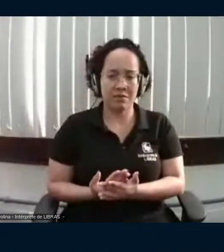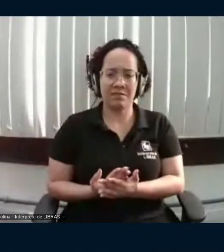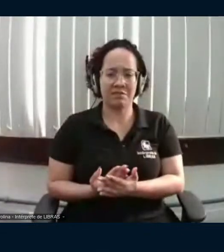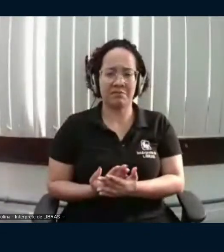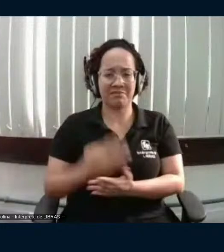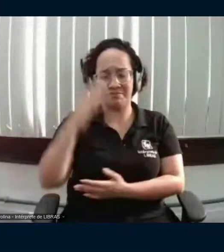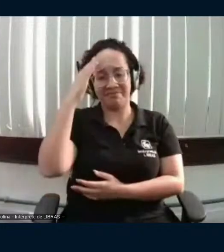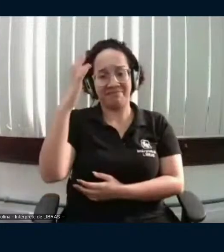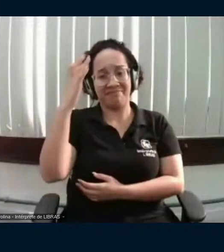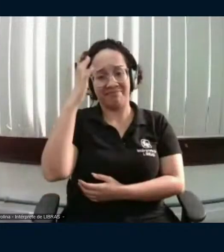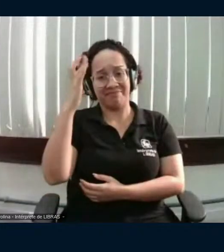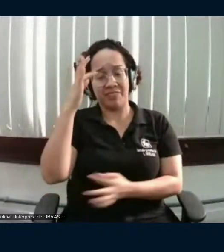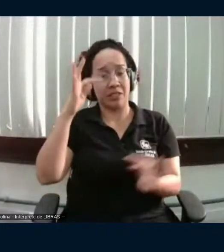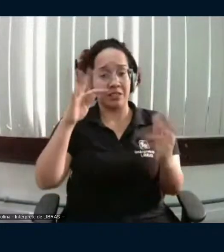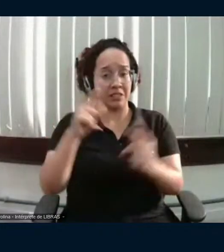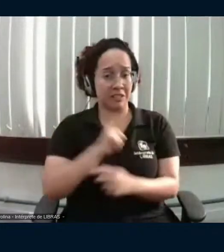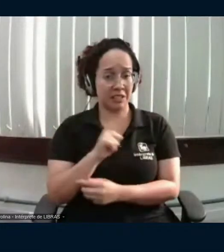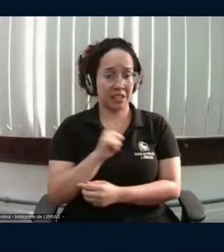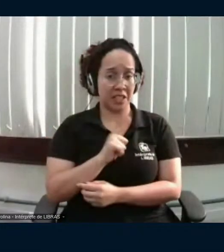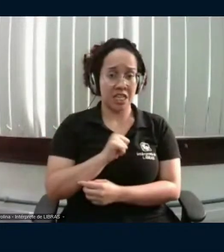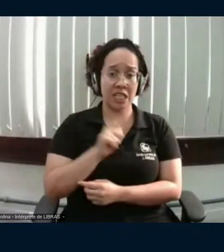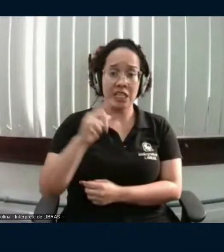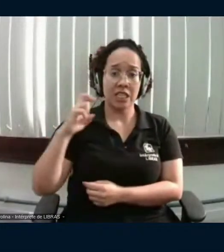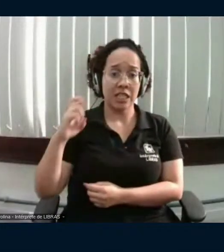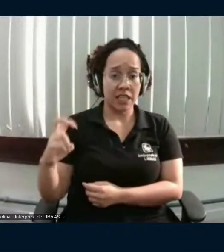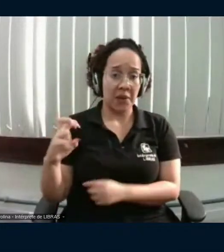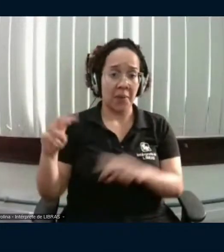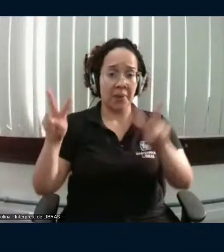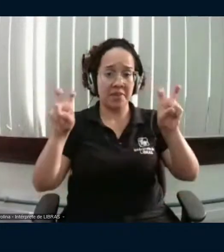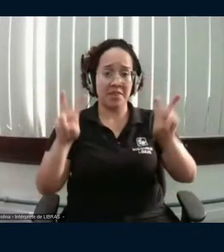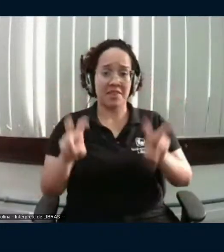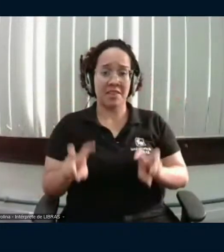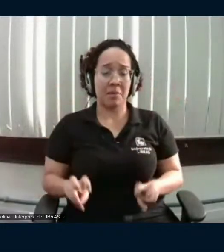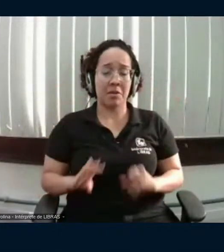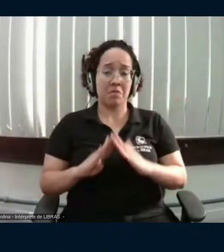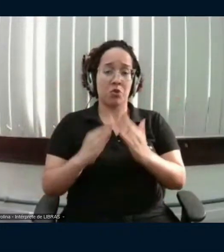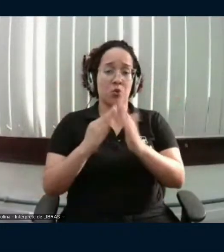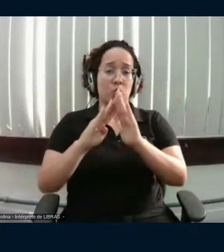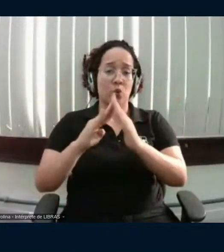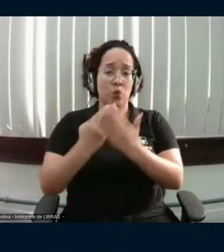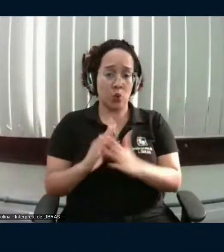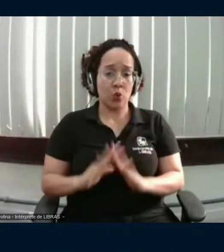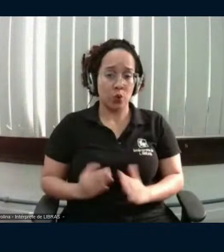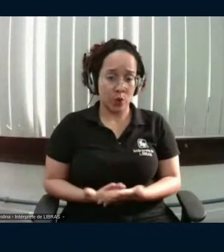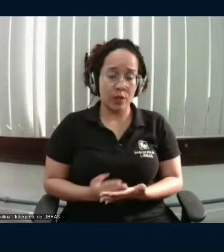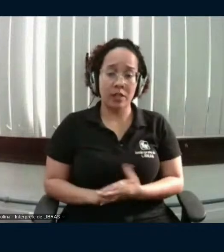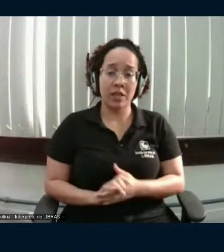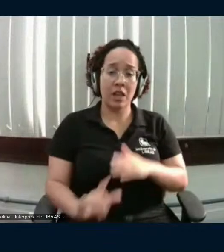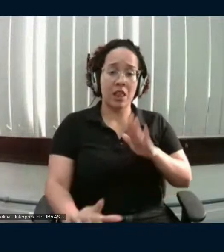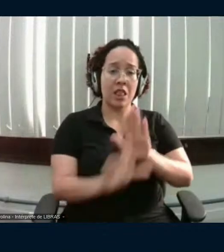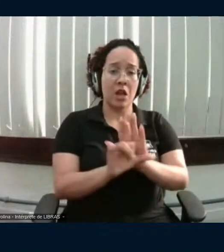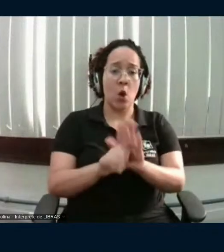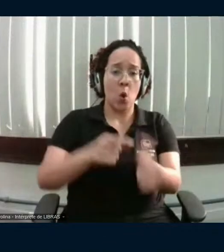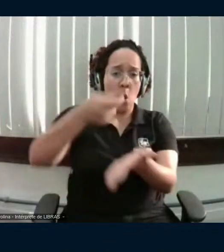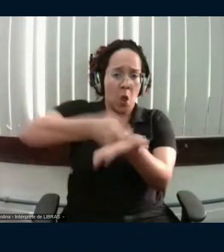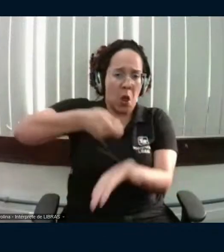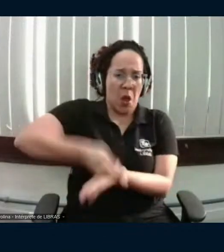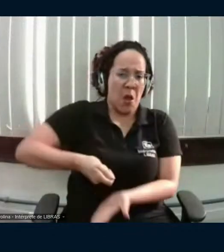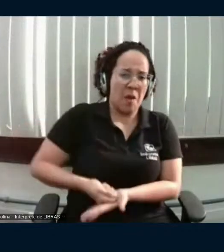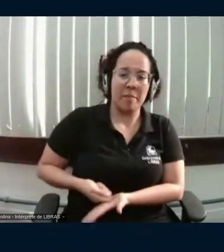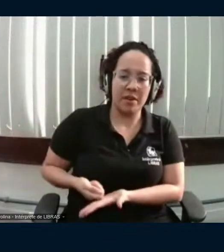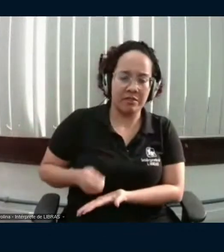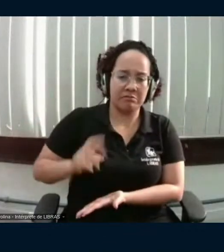imaginar que todas elas vão oferecer 5 alternativas, né, ou mais, ou menos, né? Mas a lei não obrigou a oferecer mais do que